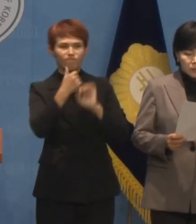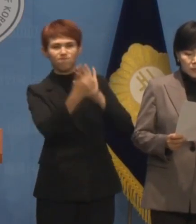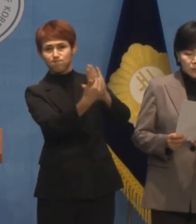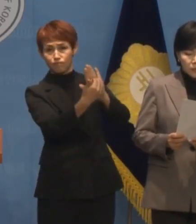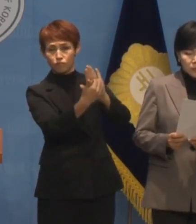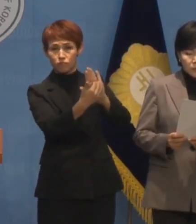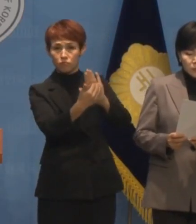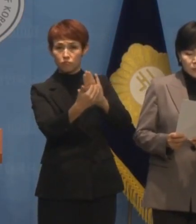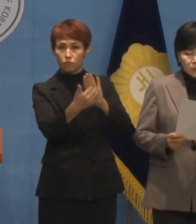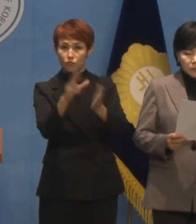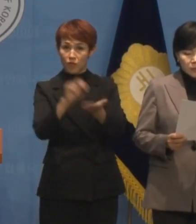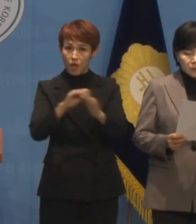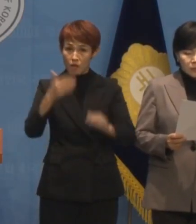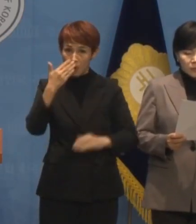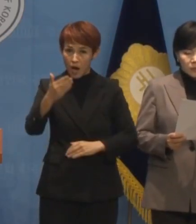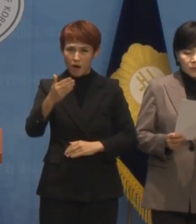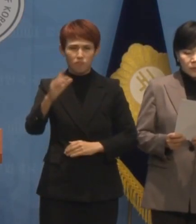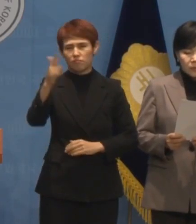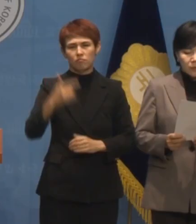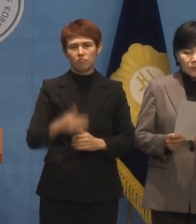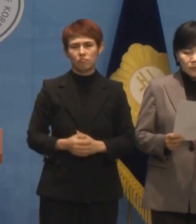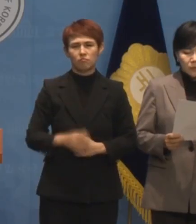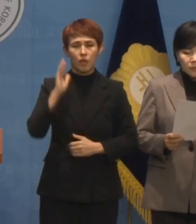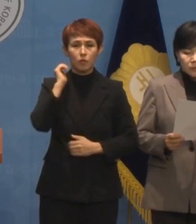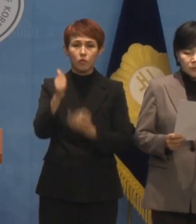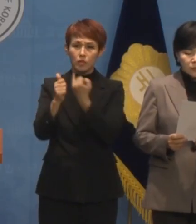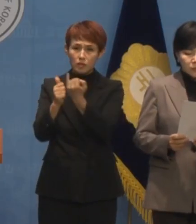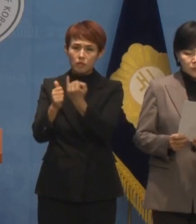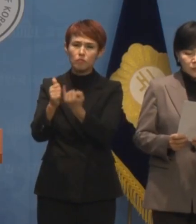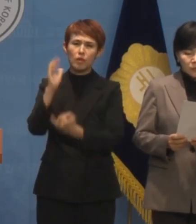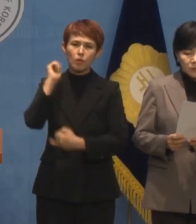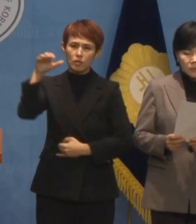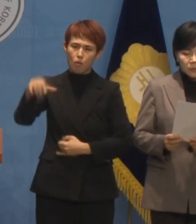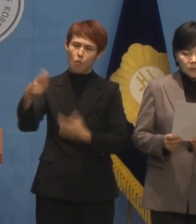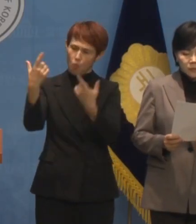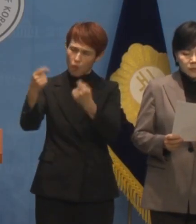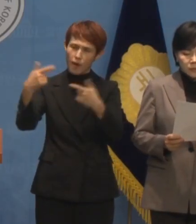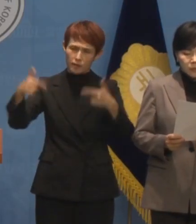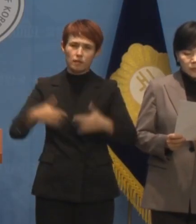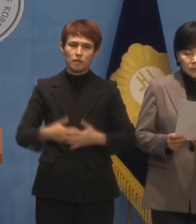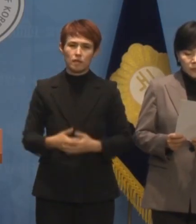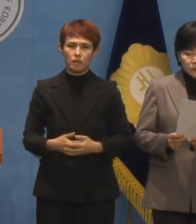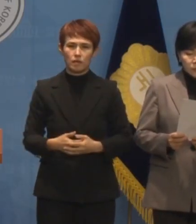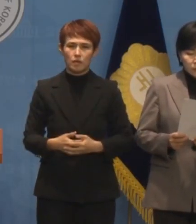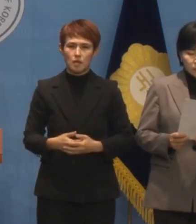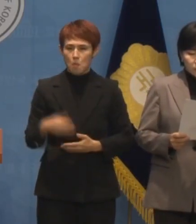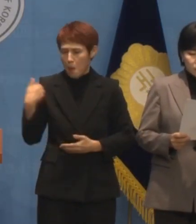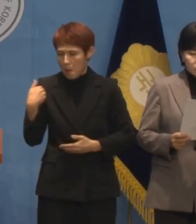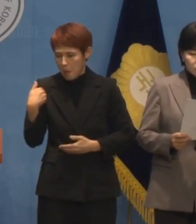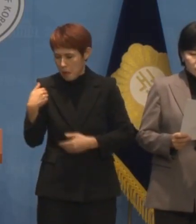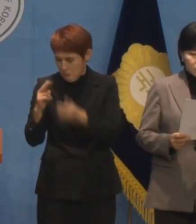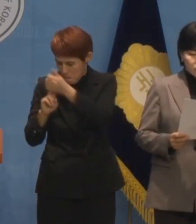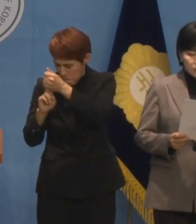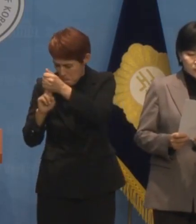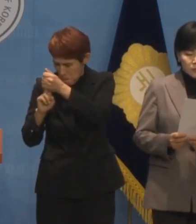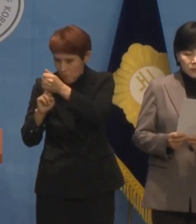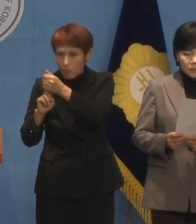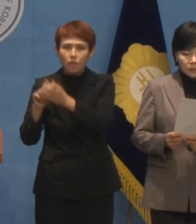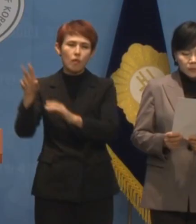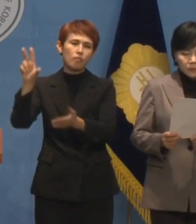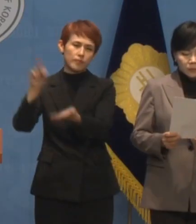있습니까? 김건희와 대통령실은 늘 그렇듯 모래에 머리 박은 타조처럼 대처하고 있습니다.